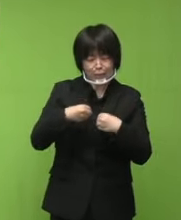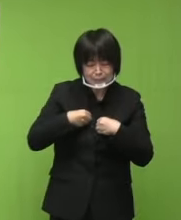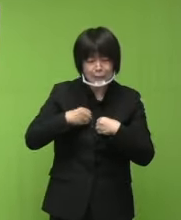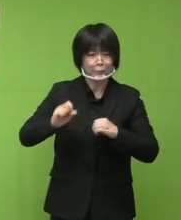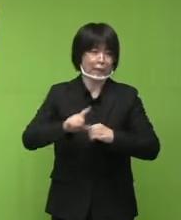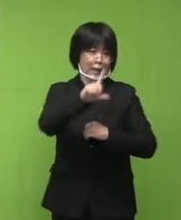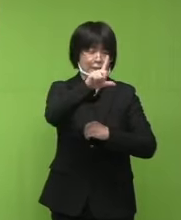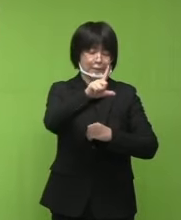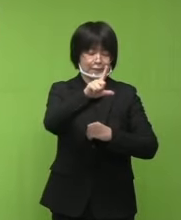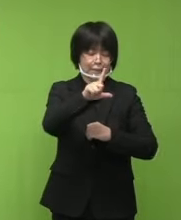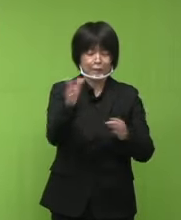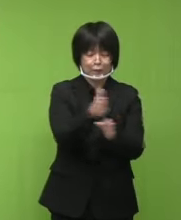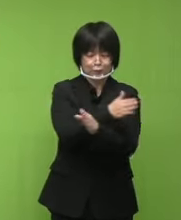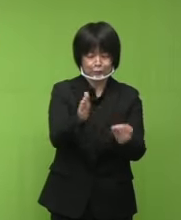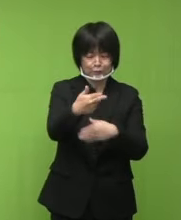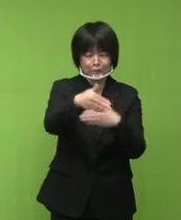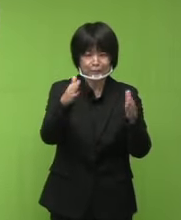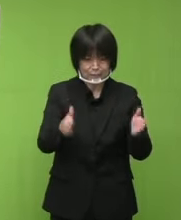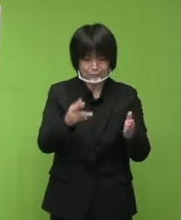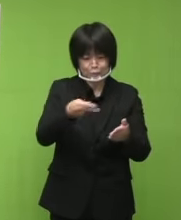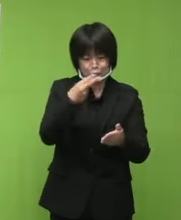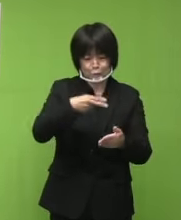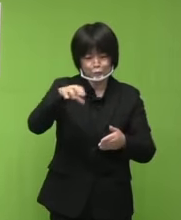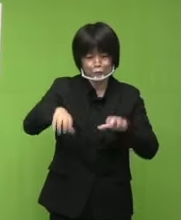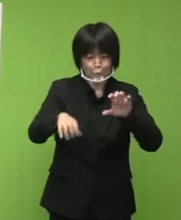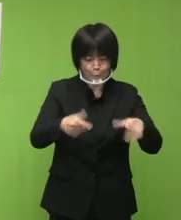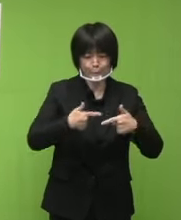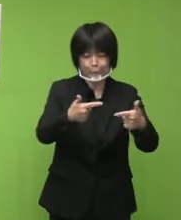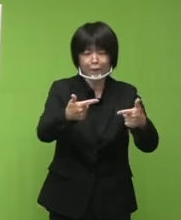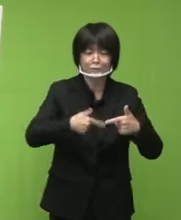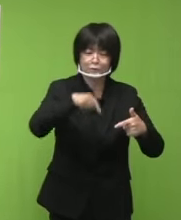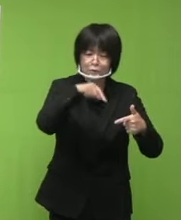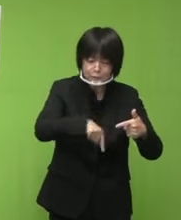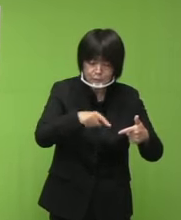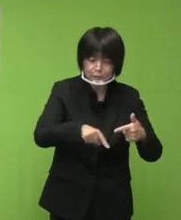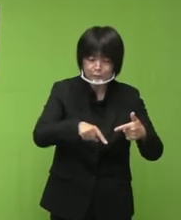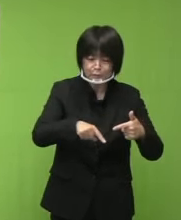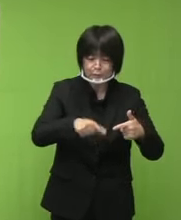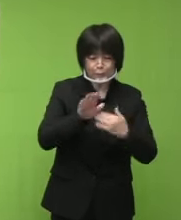ので、休憩室、食堂、送迎バスなどにおいても感染対策の